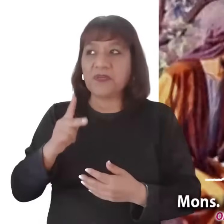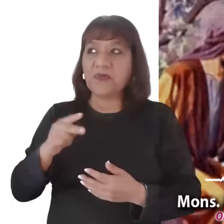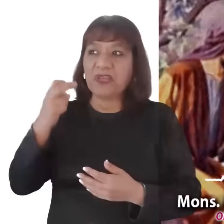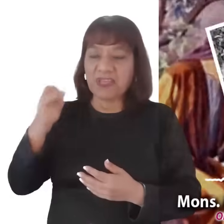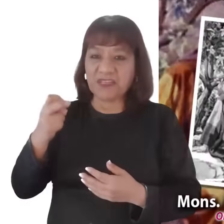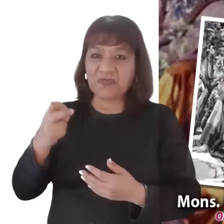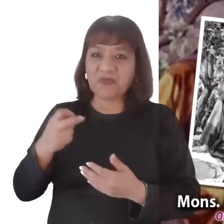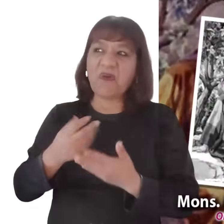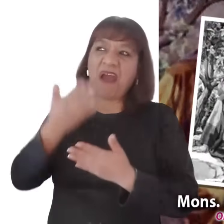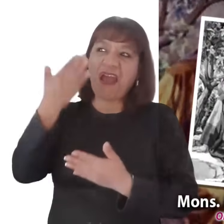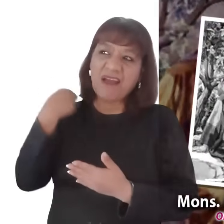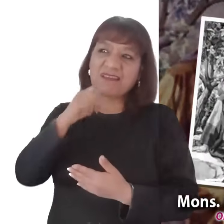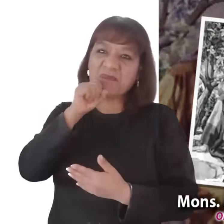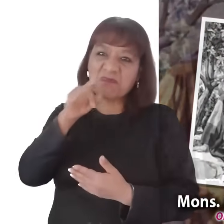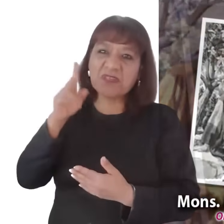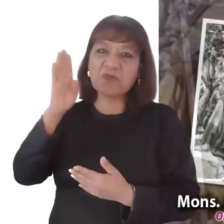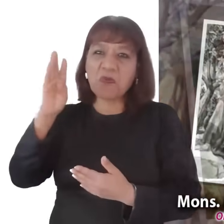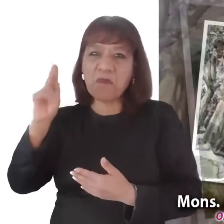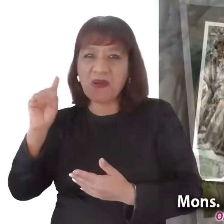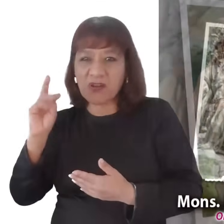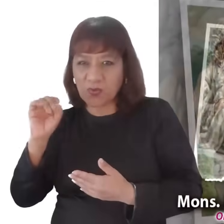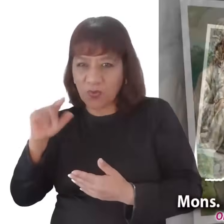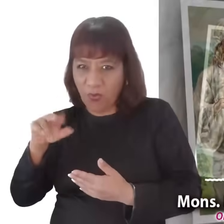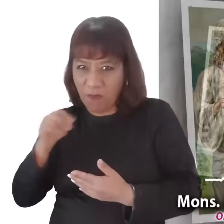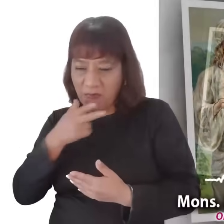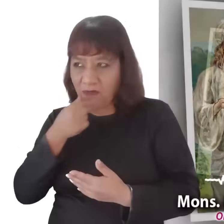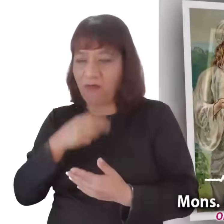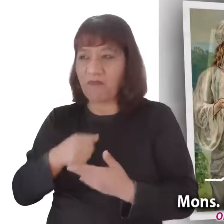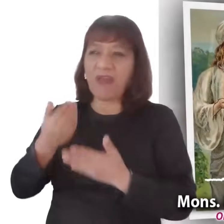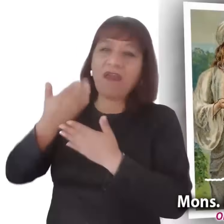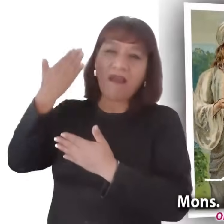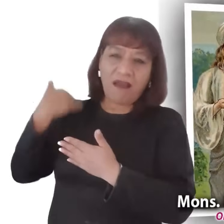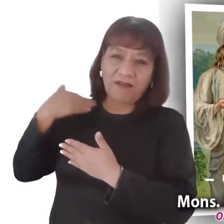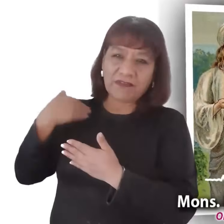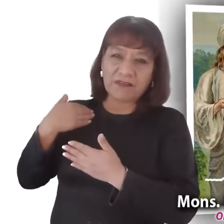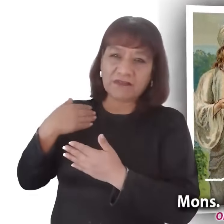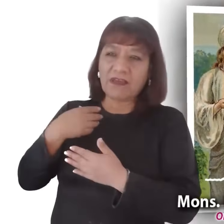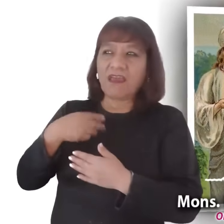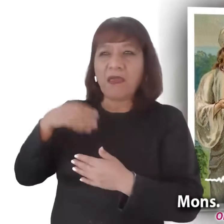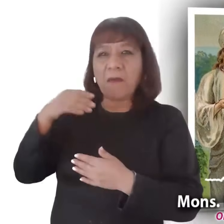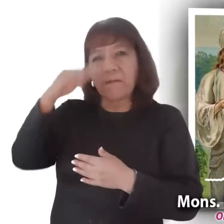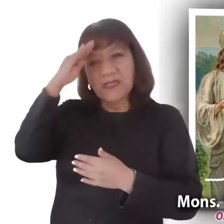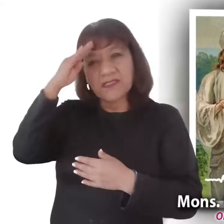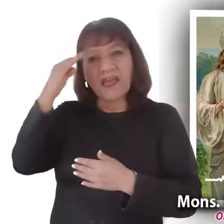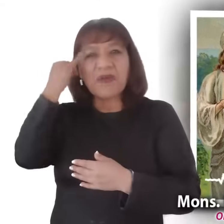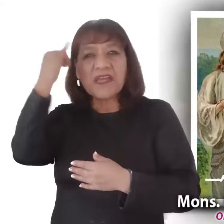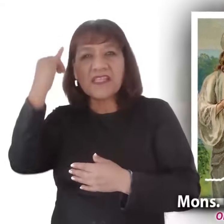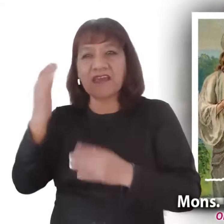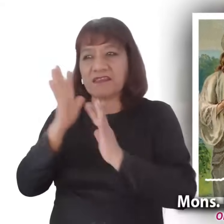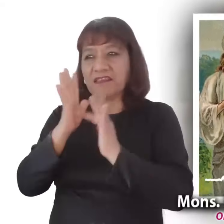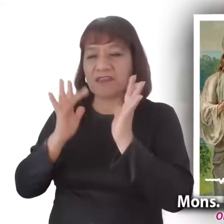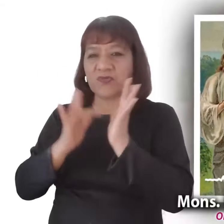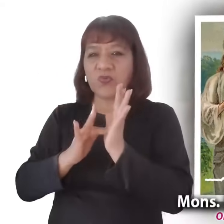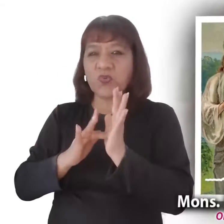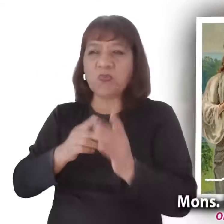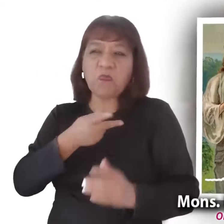Bartolomé, al considerar a Jesús como un pobre campesino venido de lejos, y hasta se atreve a